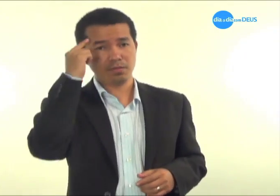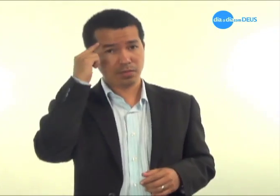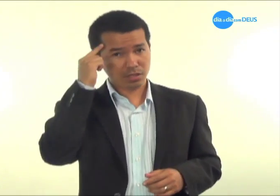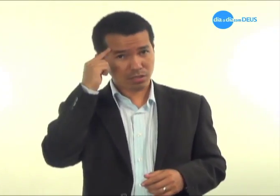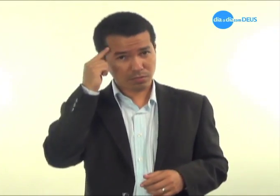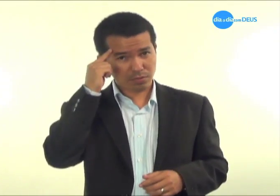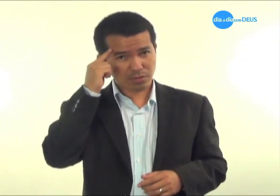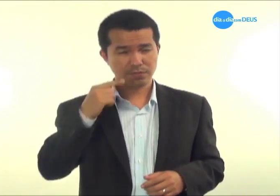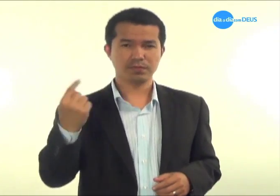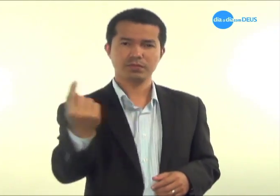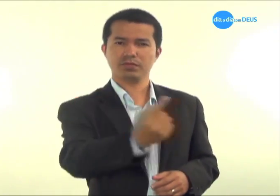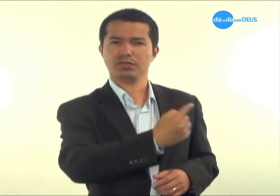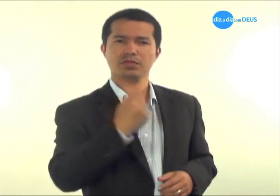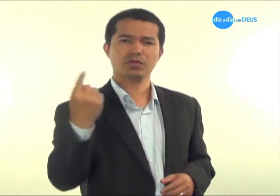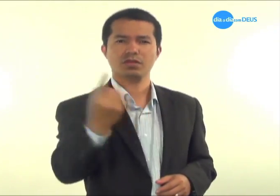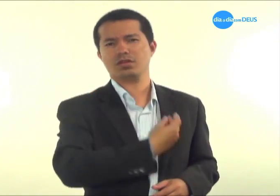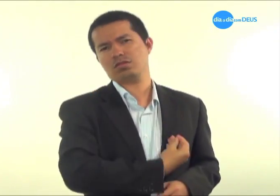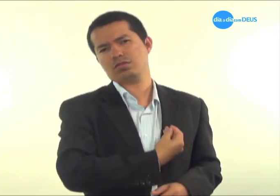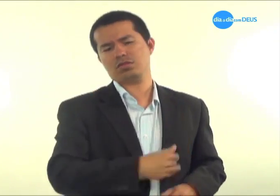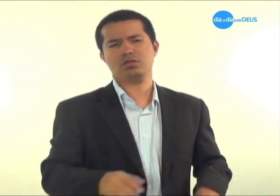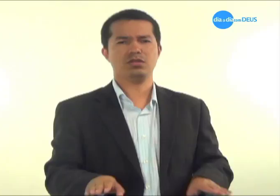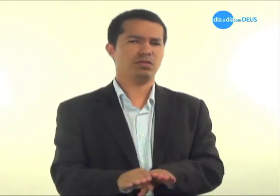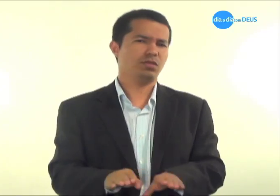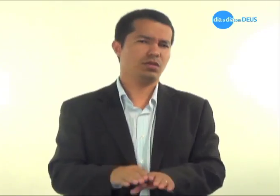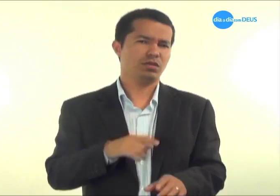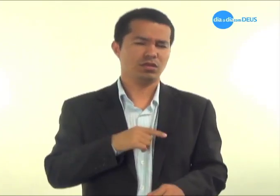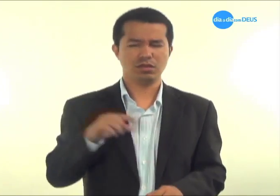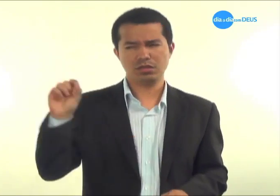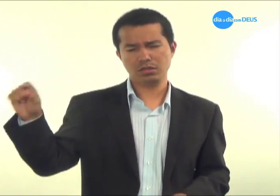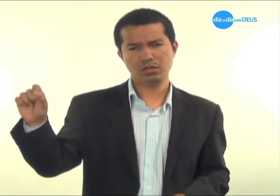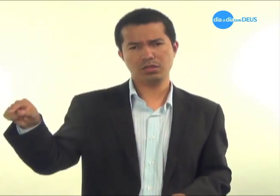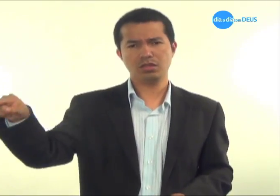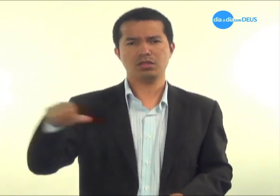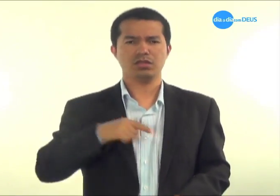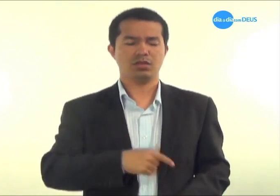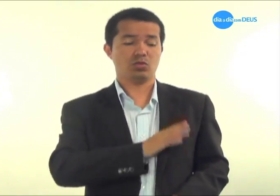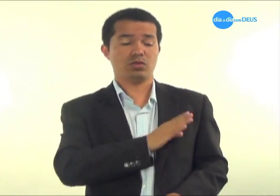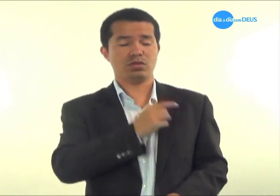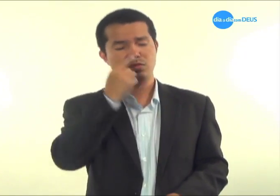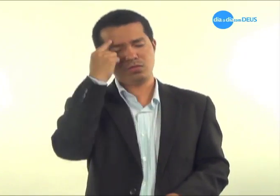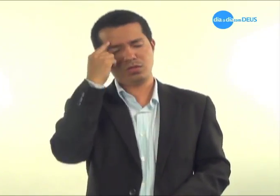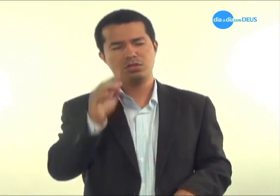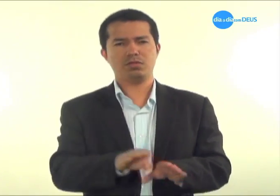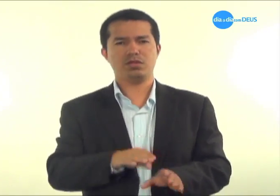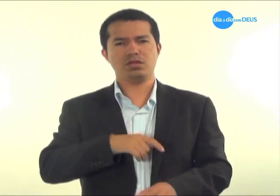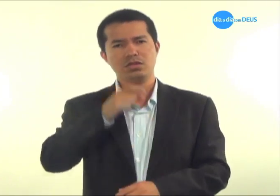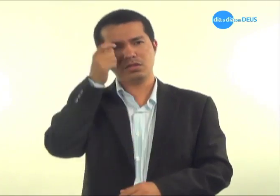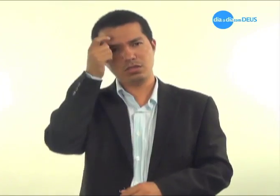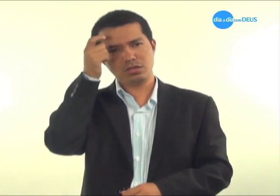os pensamentos estavam sendo semeados no seu coração e na sua mente por Satanás.